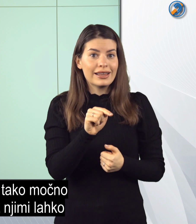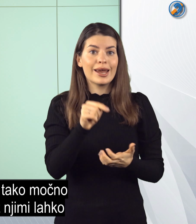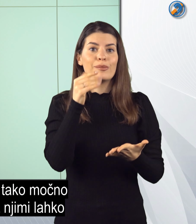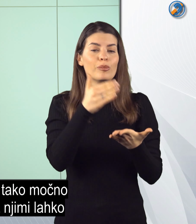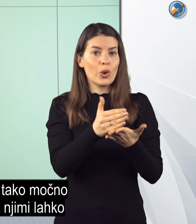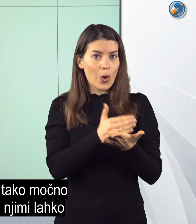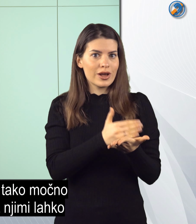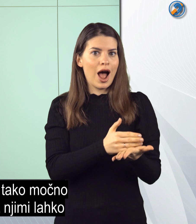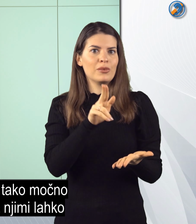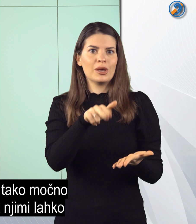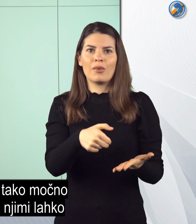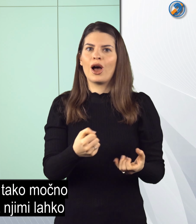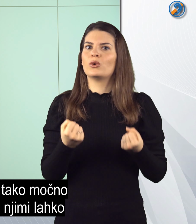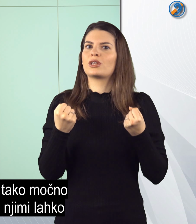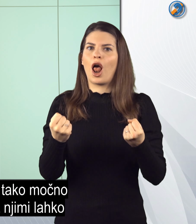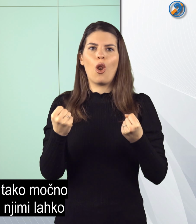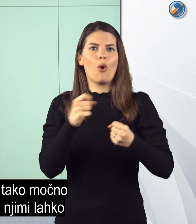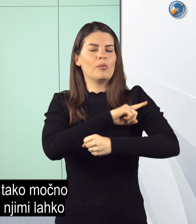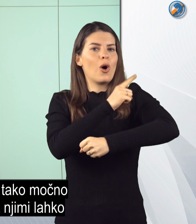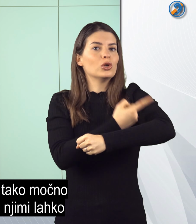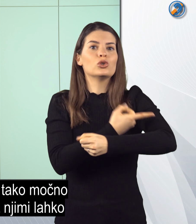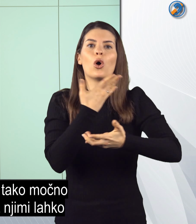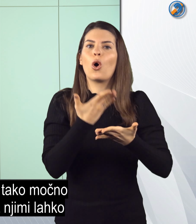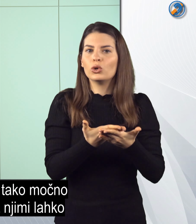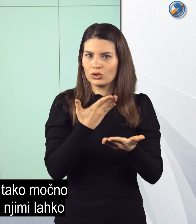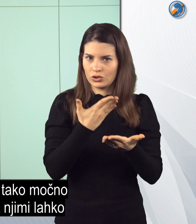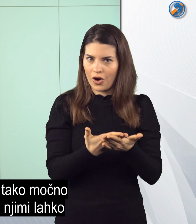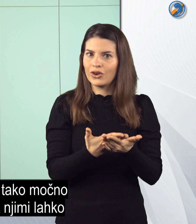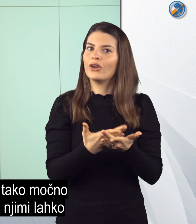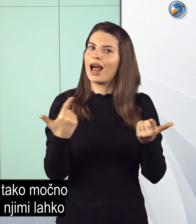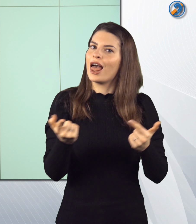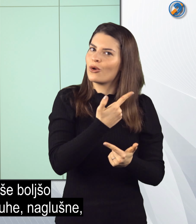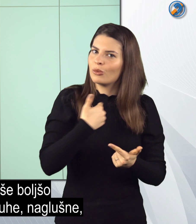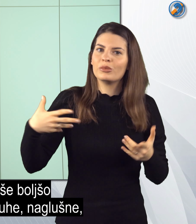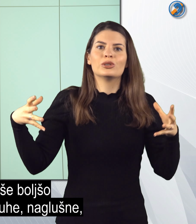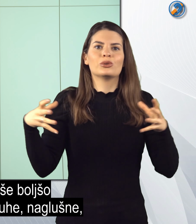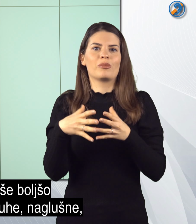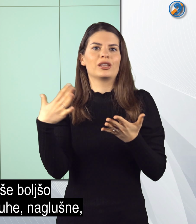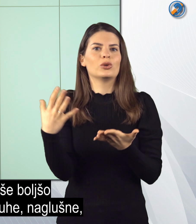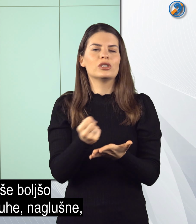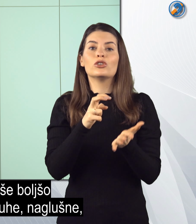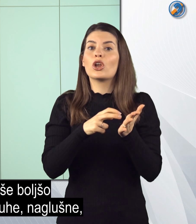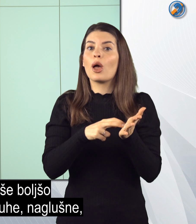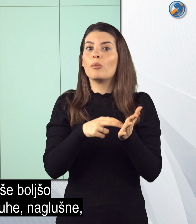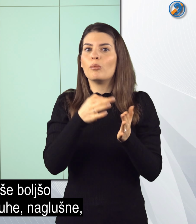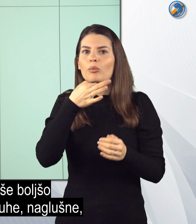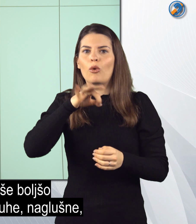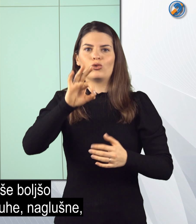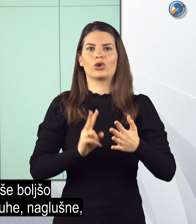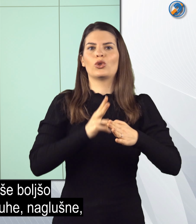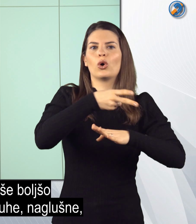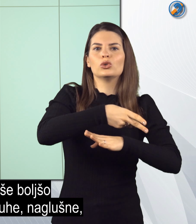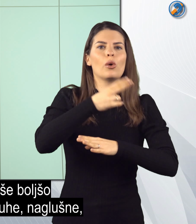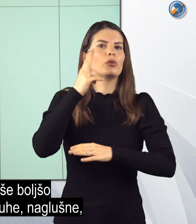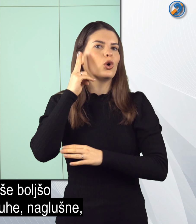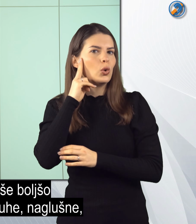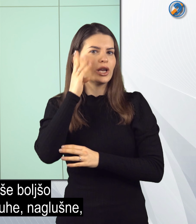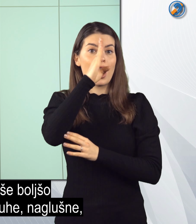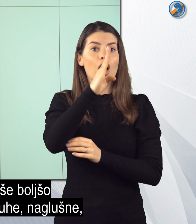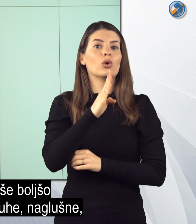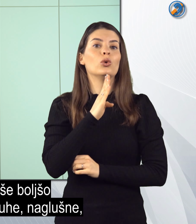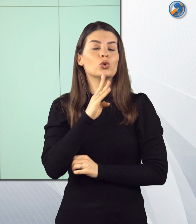tisti programi, ki imajo tako močno podlago, da lahko z njimi pravzaprav dosežemo še boljšo dostopnost za